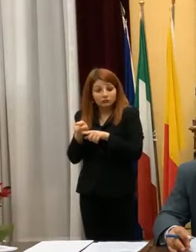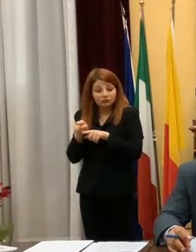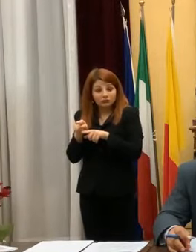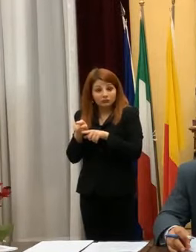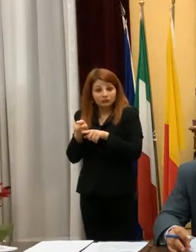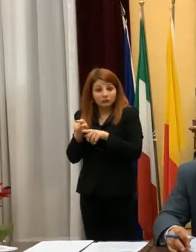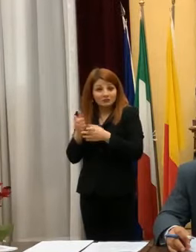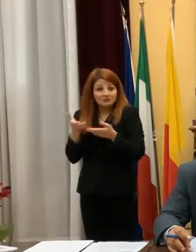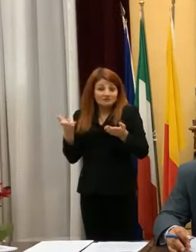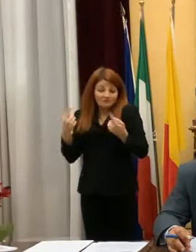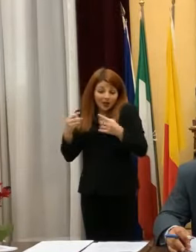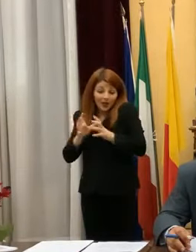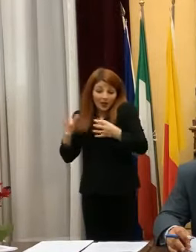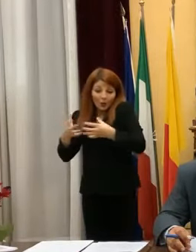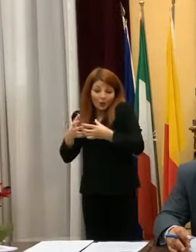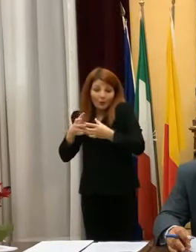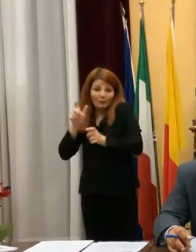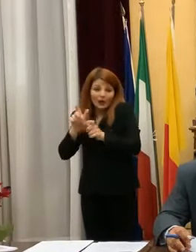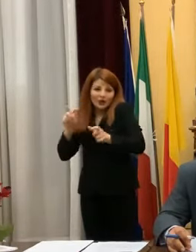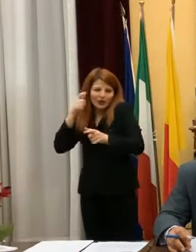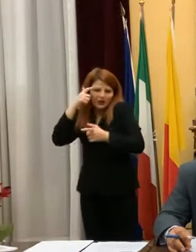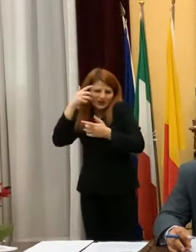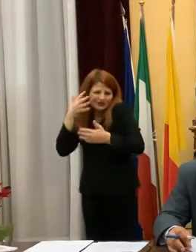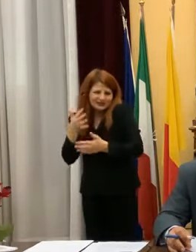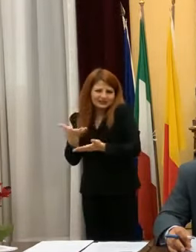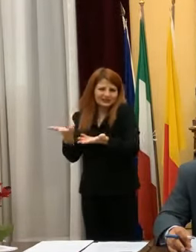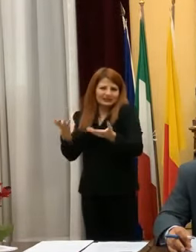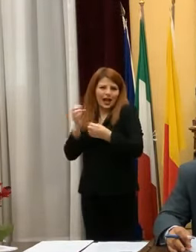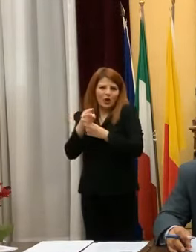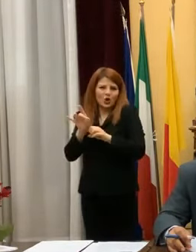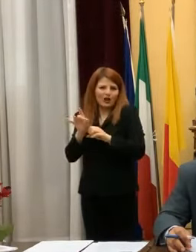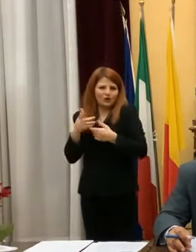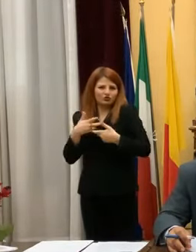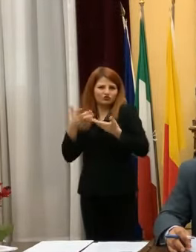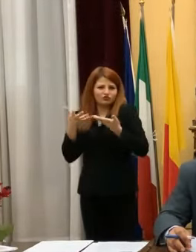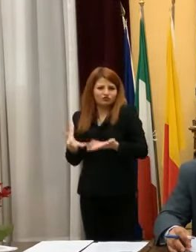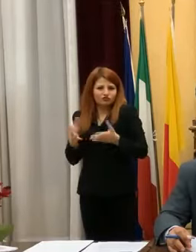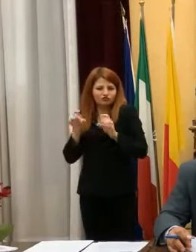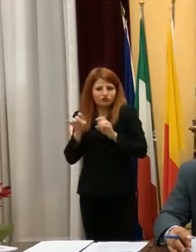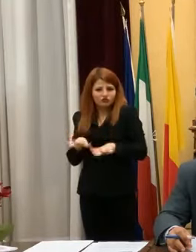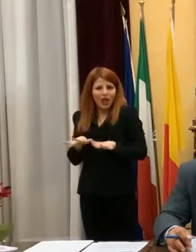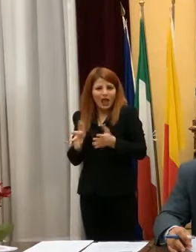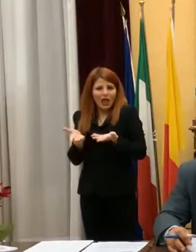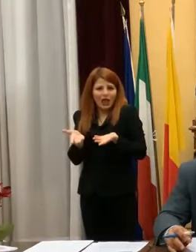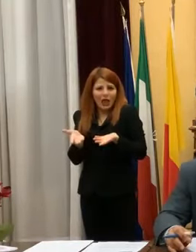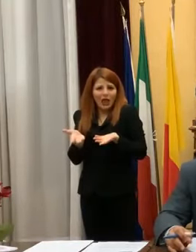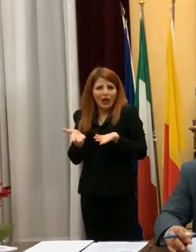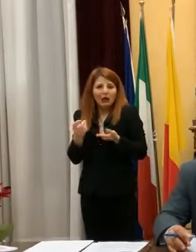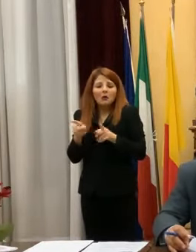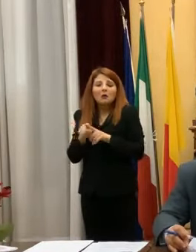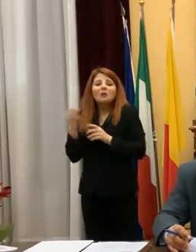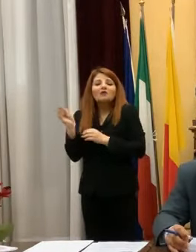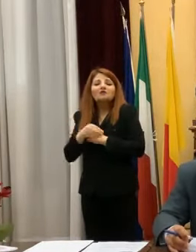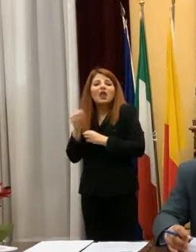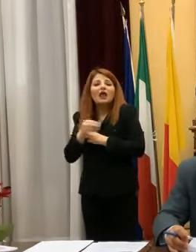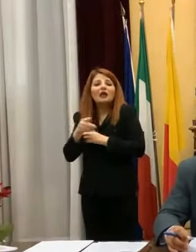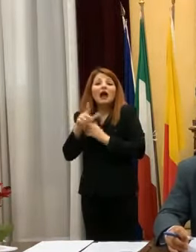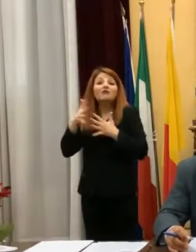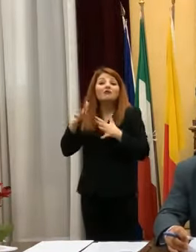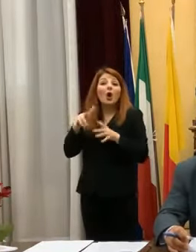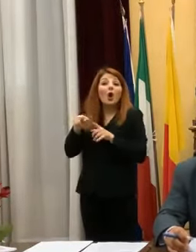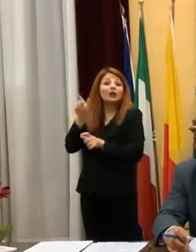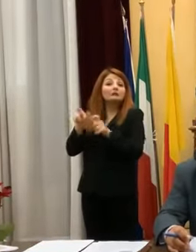l'esistenza, magari erano di quelli che proprio non gliene, erano convinte che non esistesse, e quindi come una sorta di